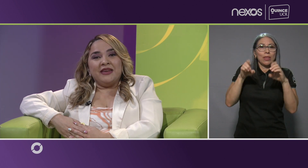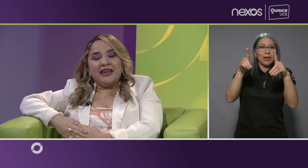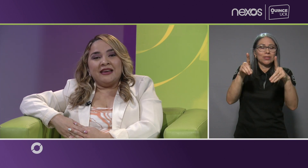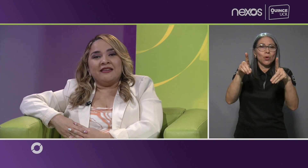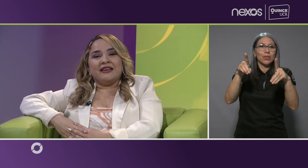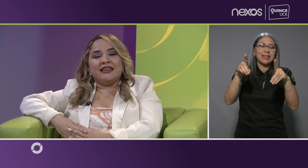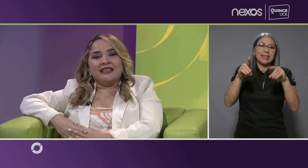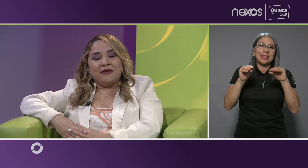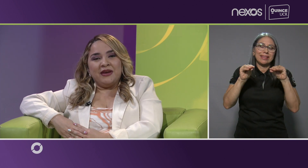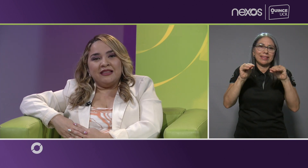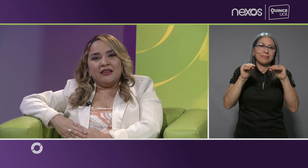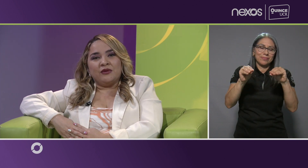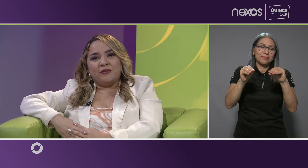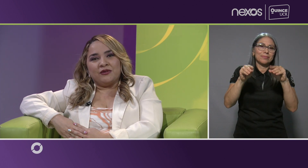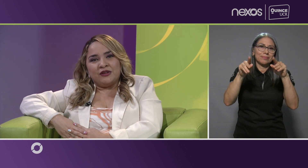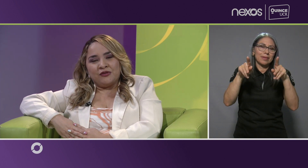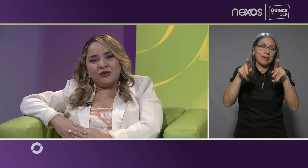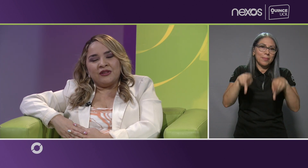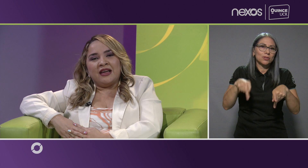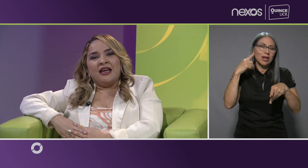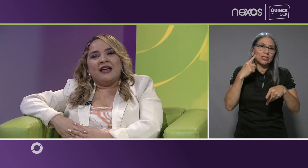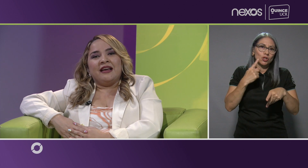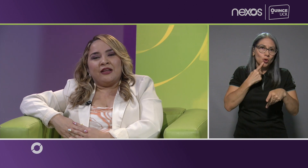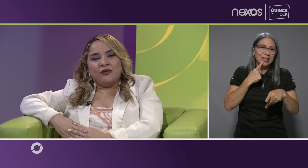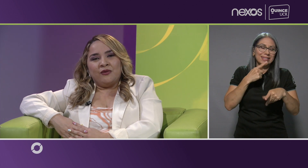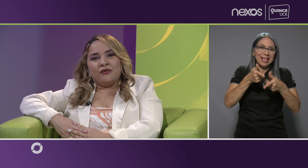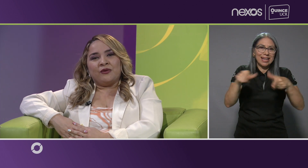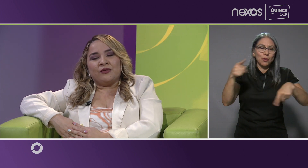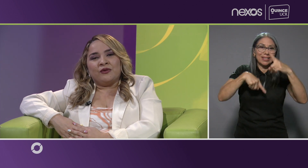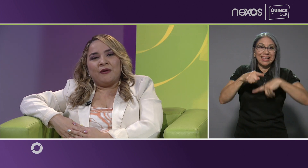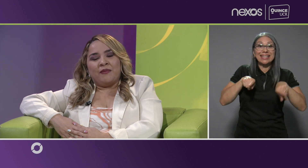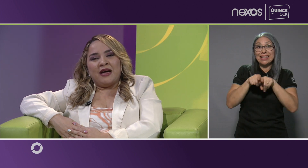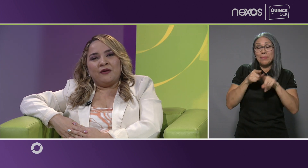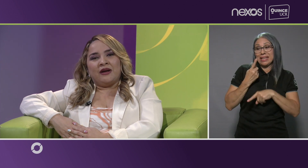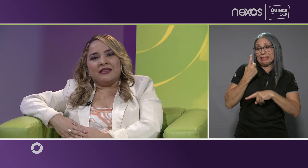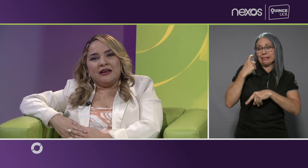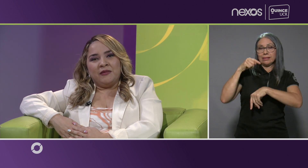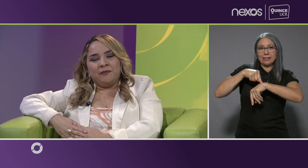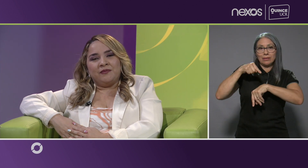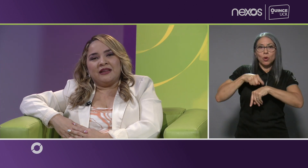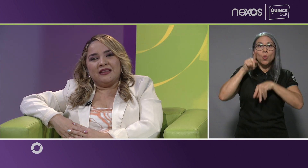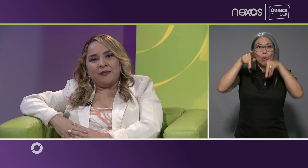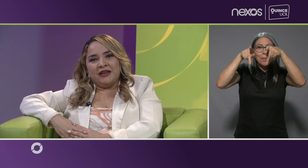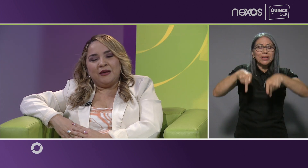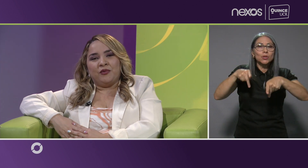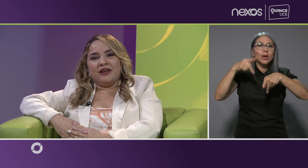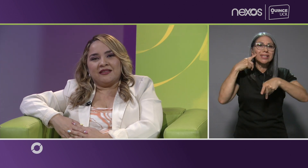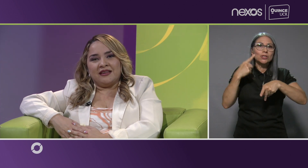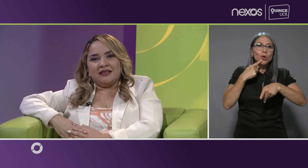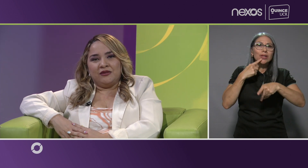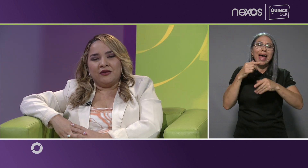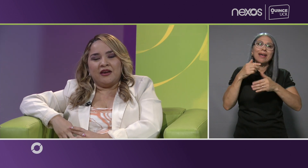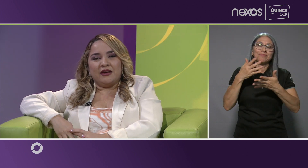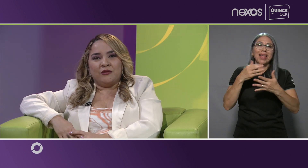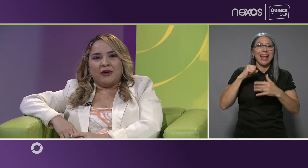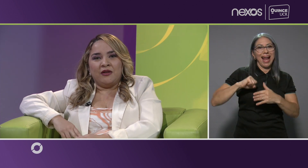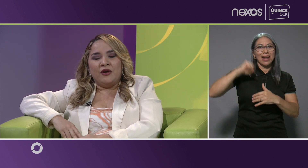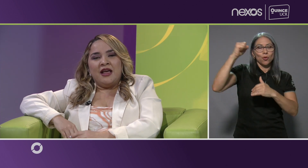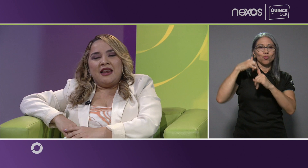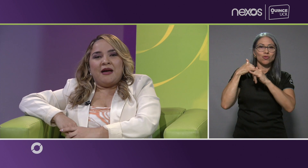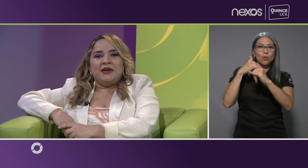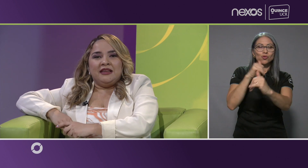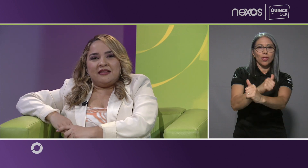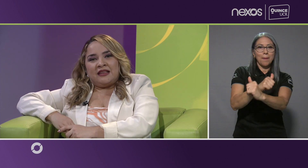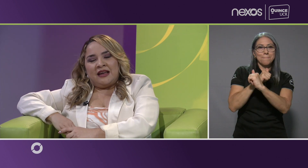Y también recientemente una persona sorda ganó un recurso de amparo ante el MEP precisamente por esta decisión que había